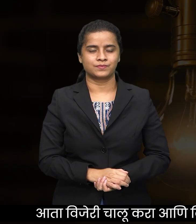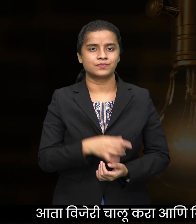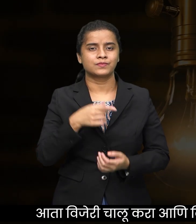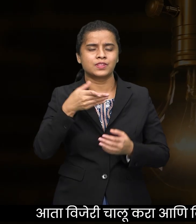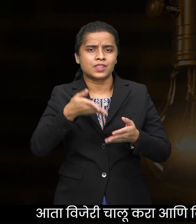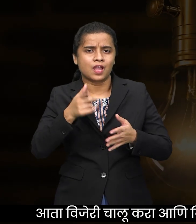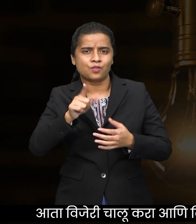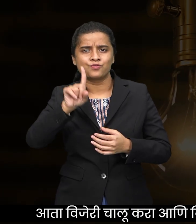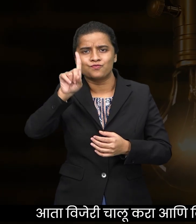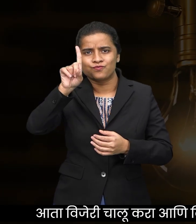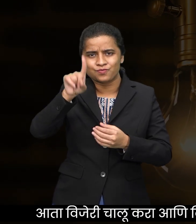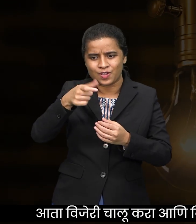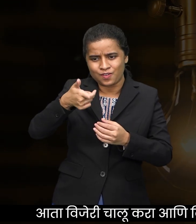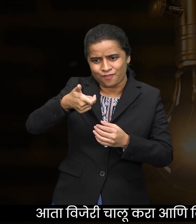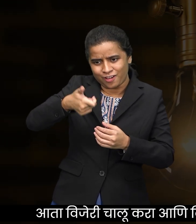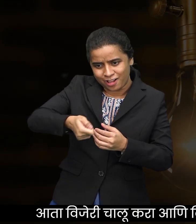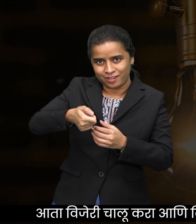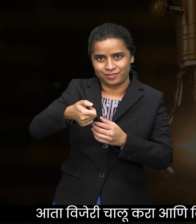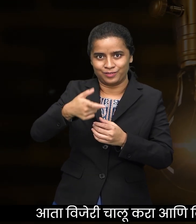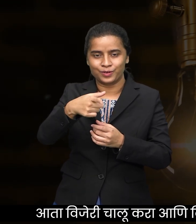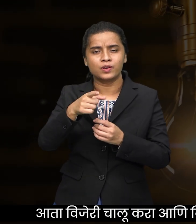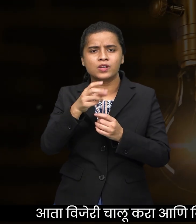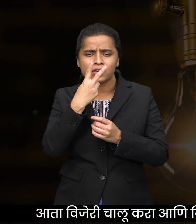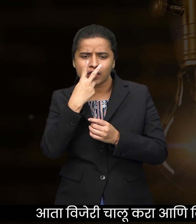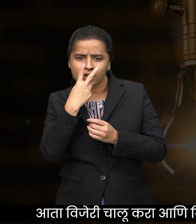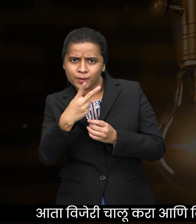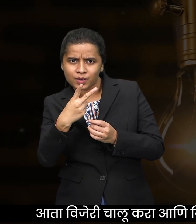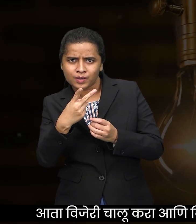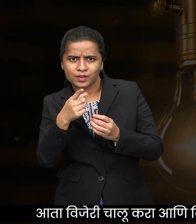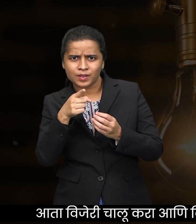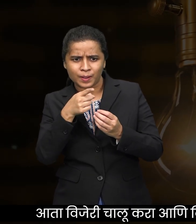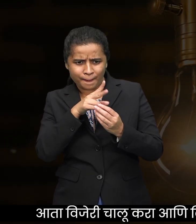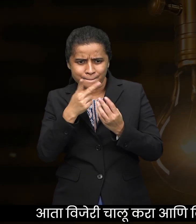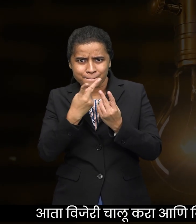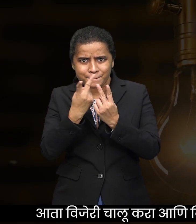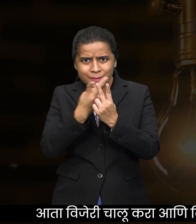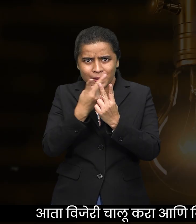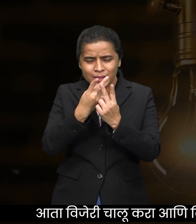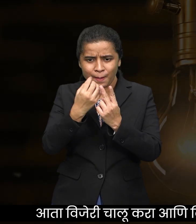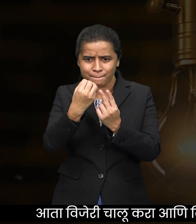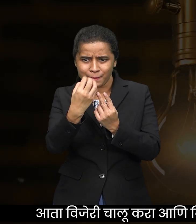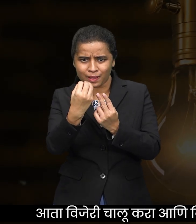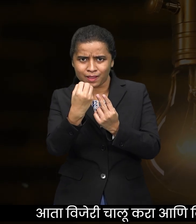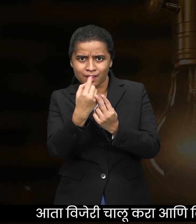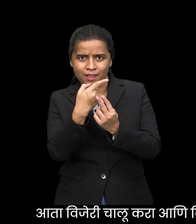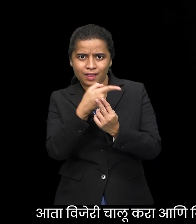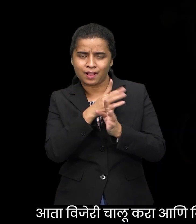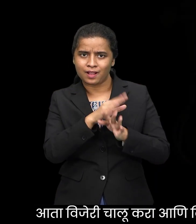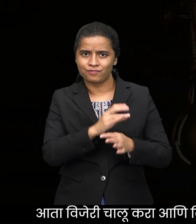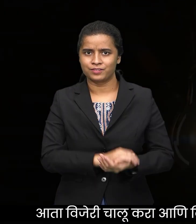आता विजेरी चालू करा आणि दिव्याच्या कोणता भाग चमकत आहे ते पहा.